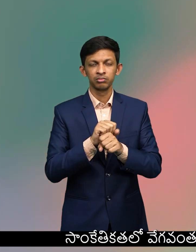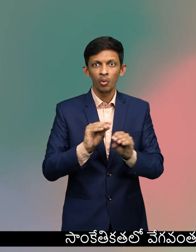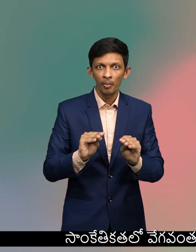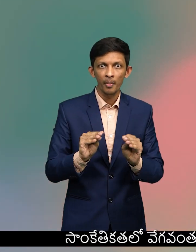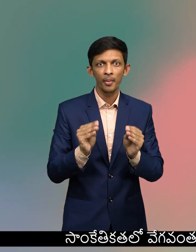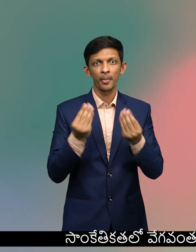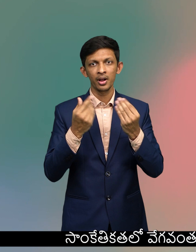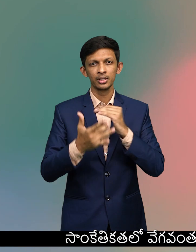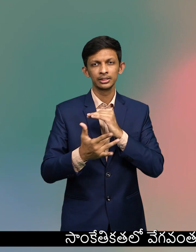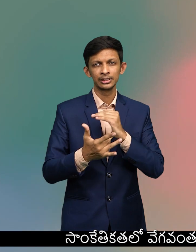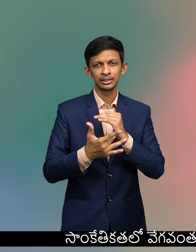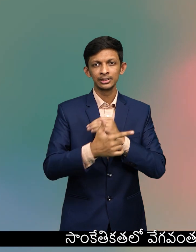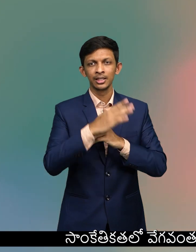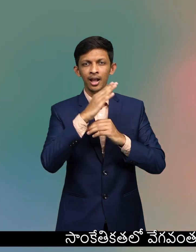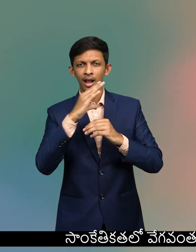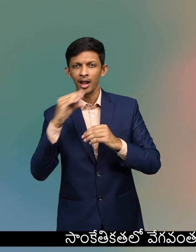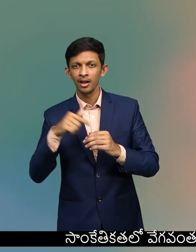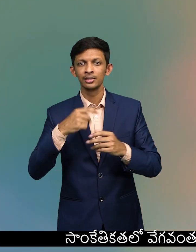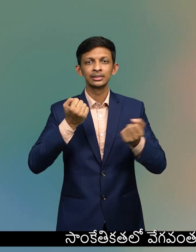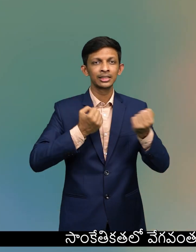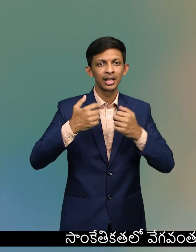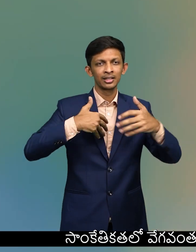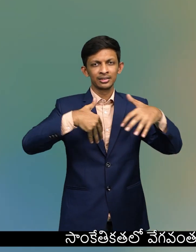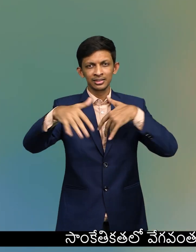సాంకేతికతలో వేగవంతమైన అభివృద్ధి రవాణాను తగ్గించింది.